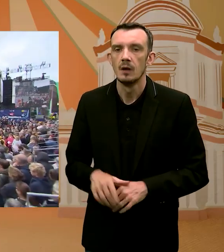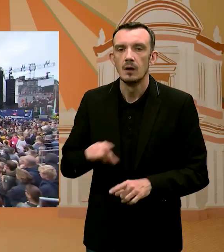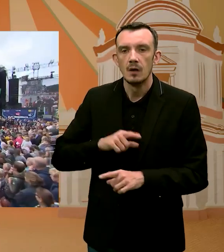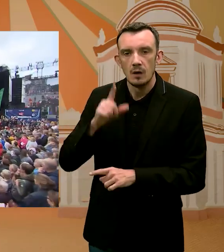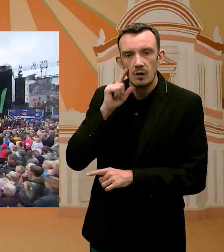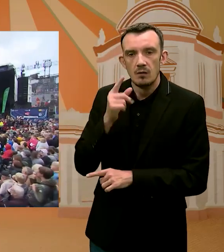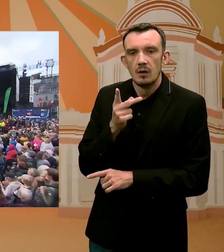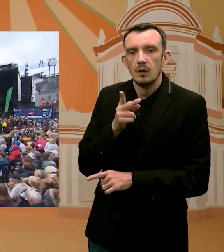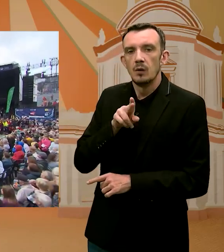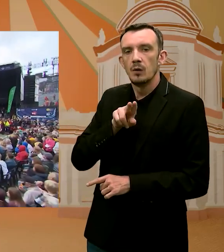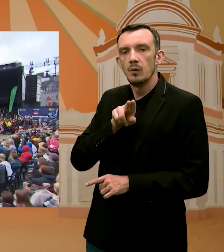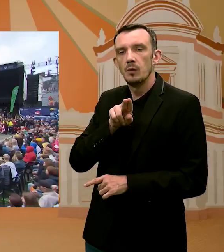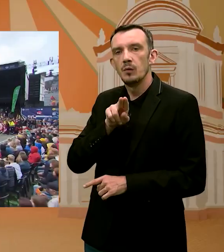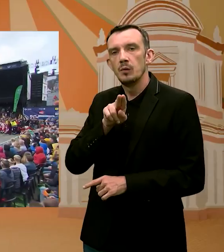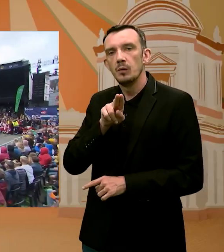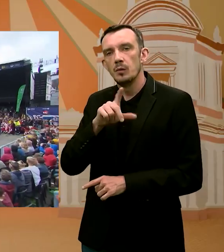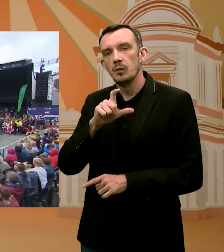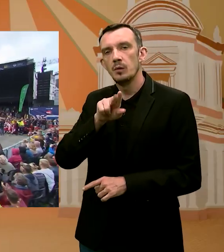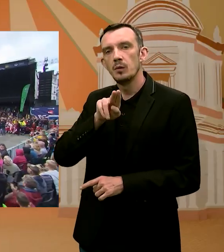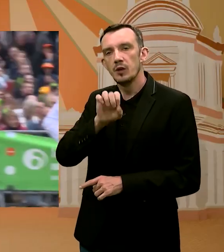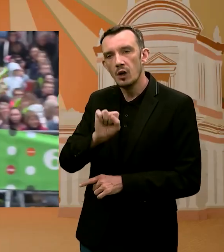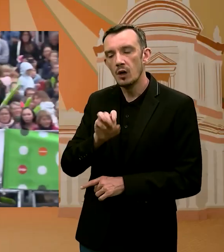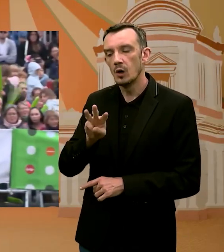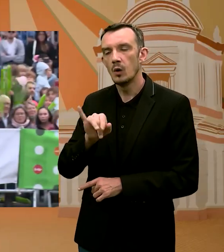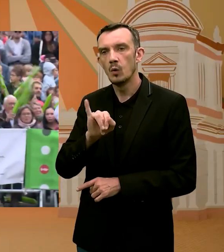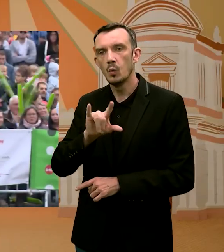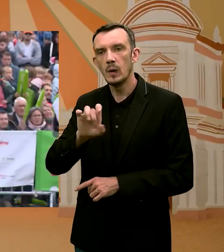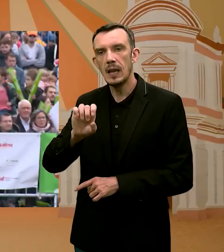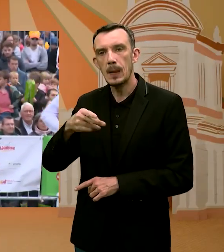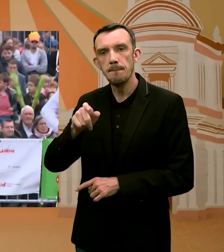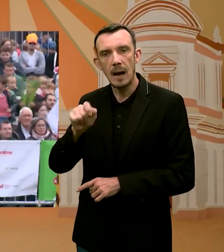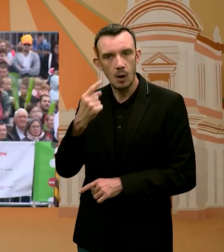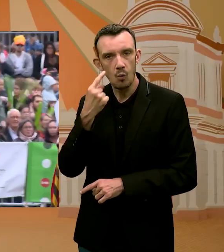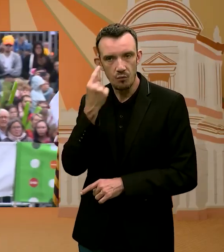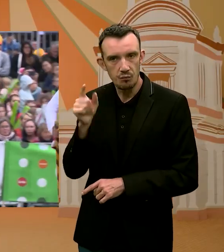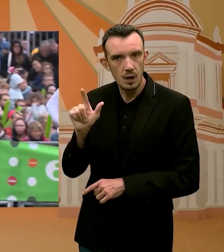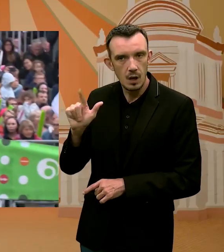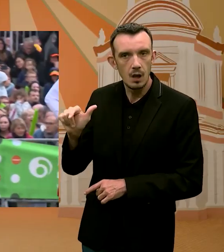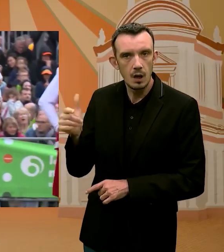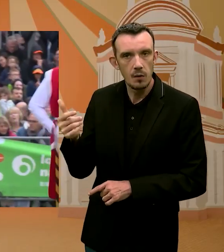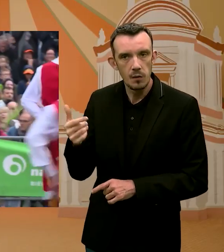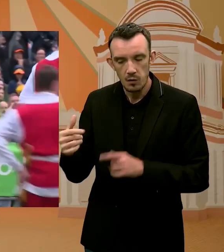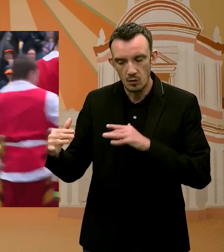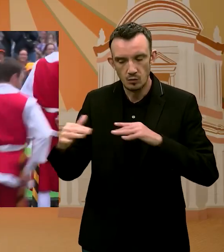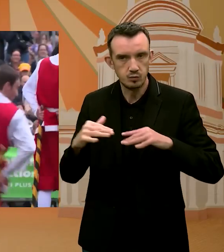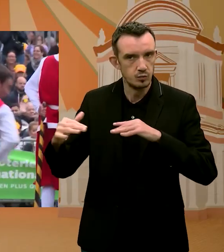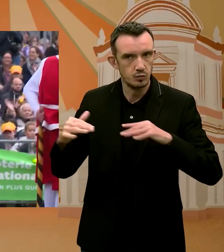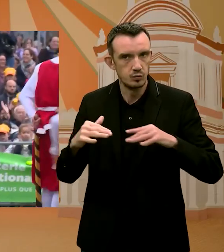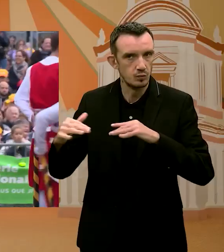des avresses. Hugues est toujours là, oui. Oui, on peut voir que les avresses chassent les mélans, Oui. toujours derrière. Je vois les mélans.